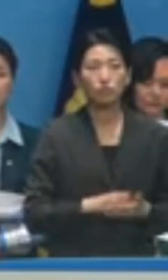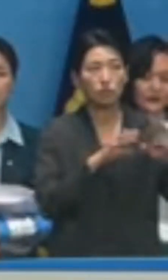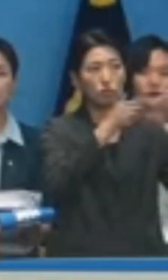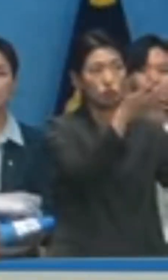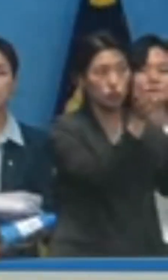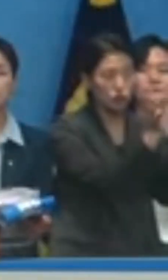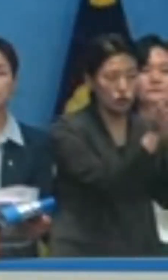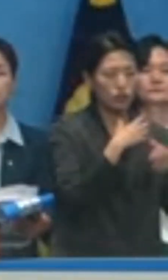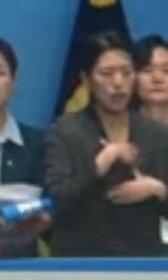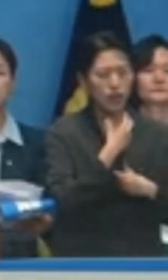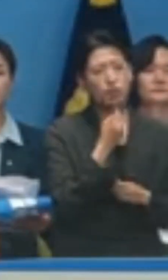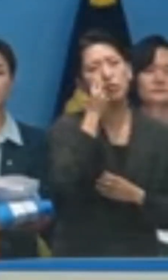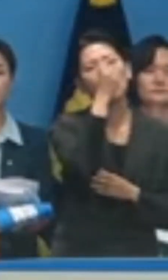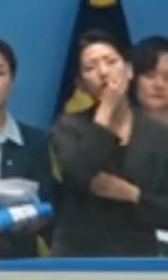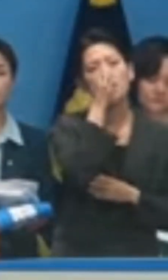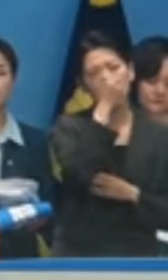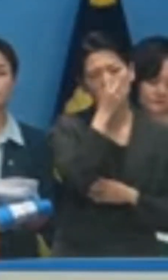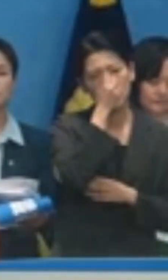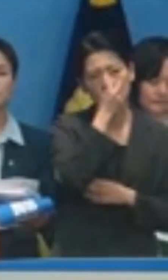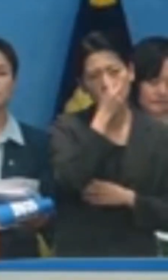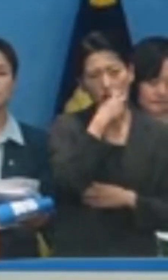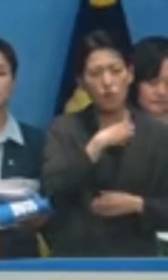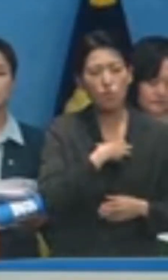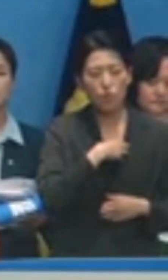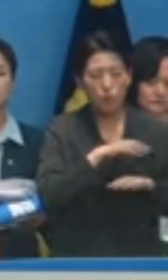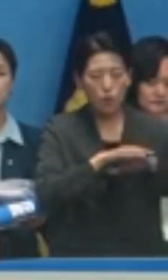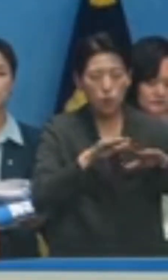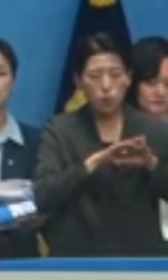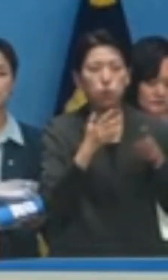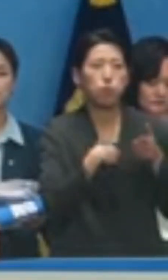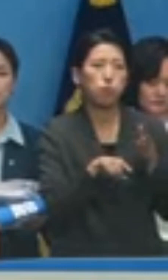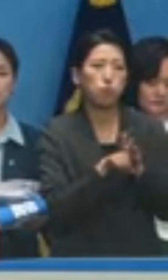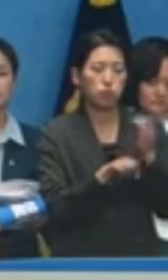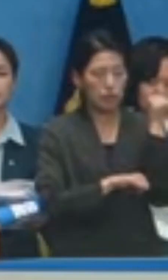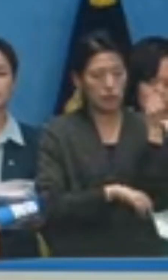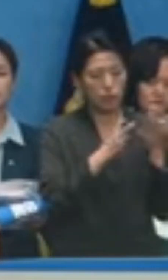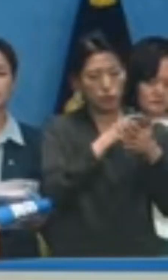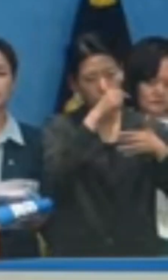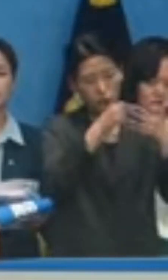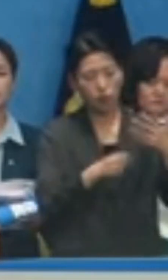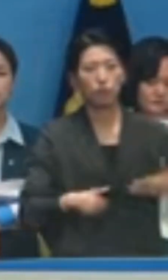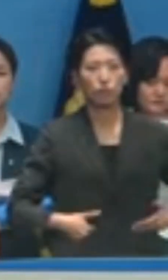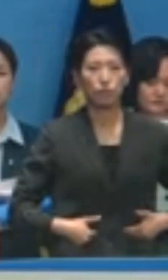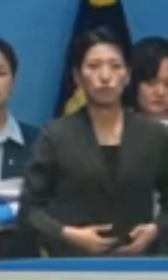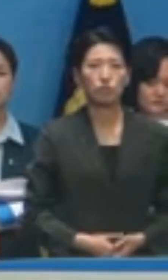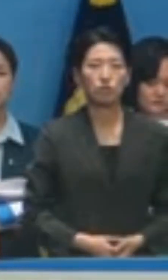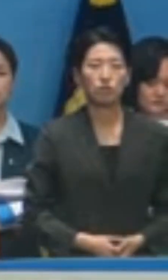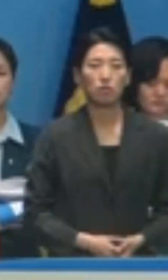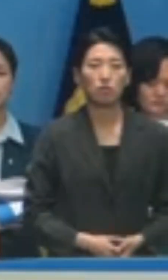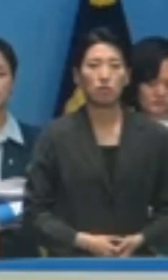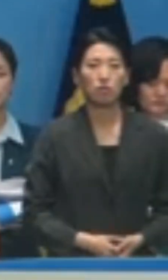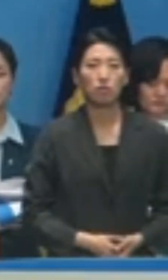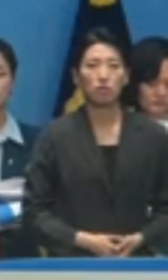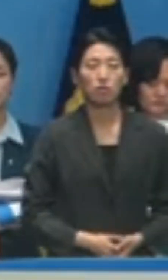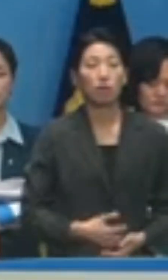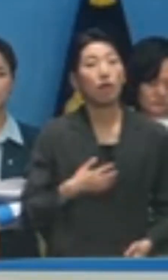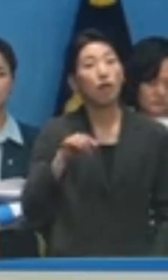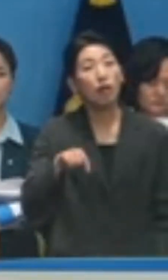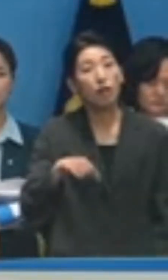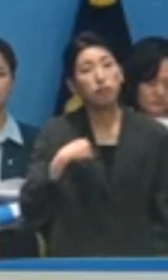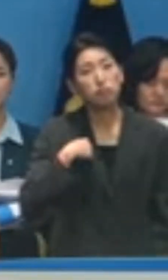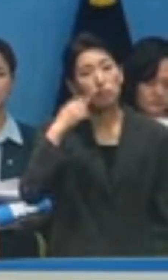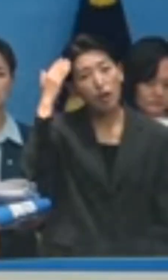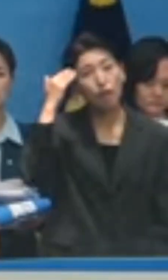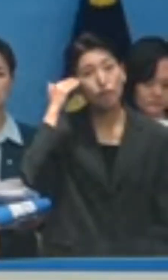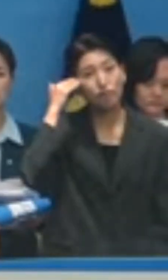만들기 위한 근본적인 대책을 수립해야 합니다. 우리나라는 경제 구조에 맞지 않게 여전히 후진국형